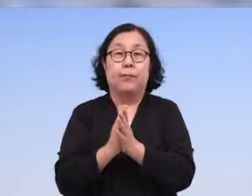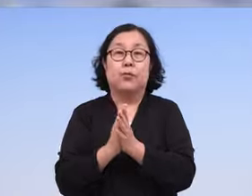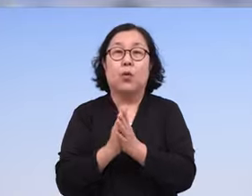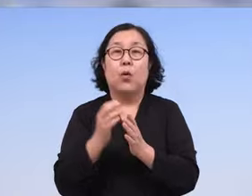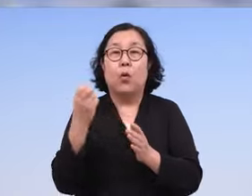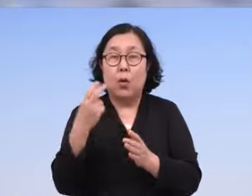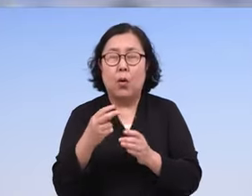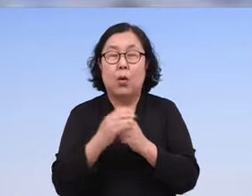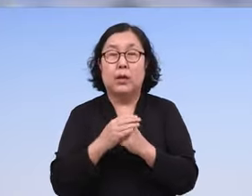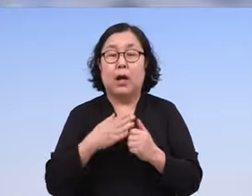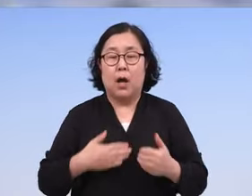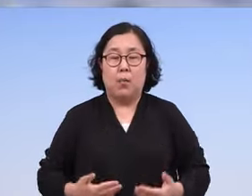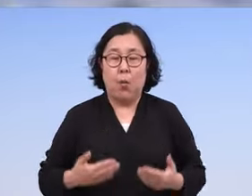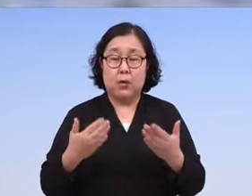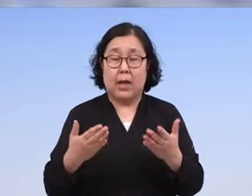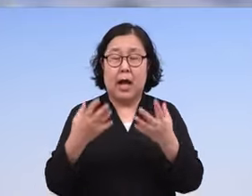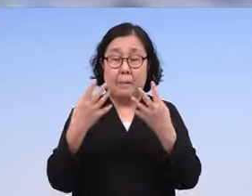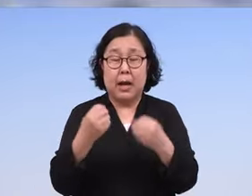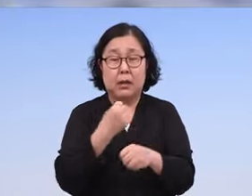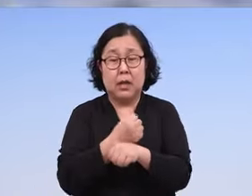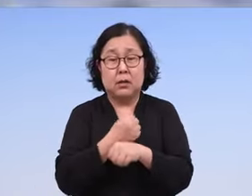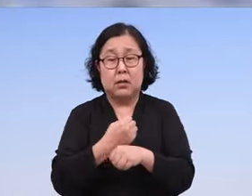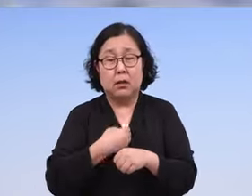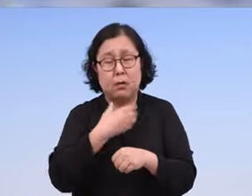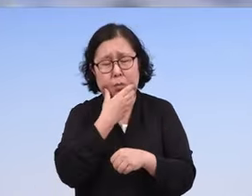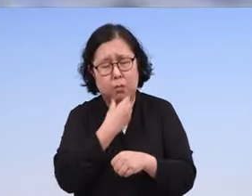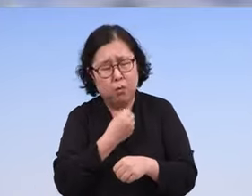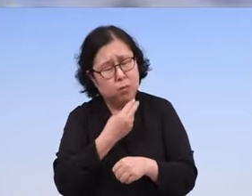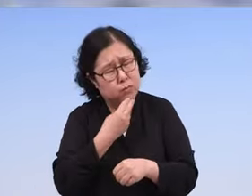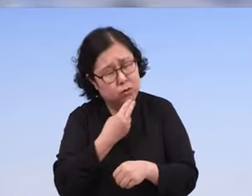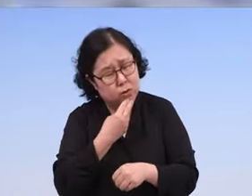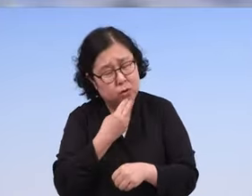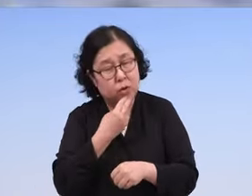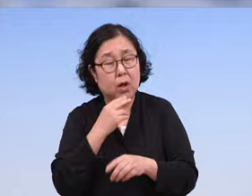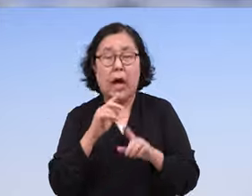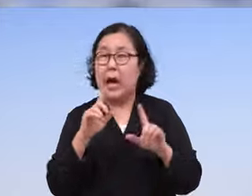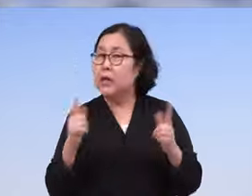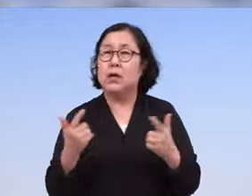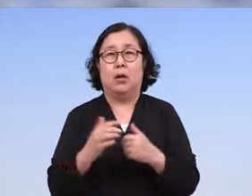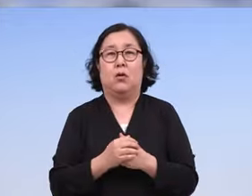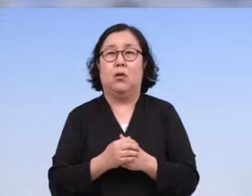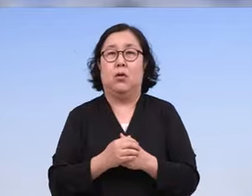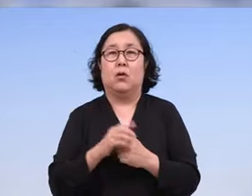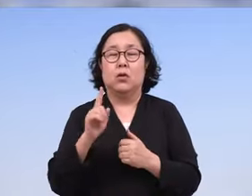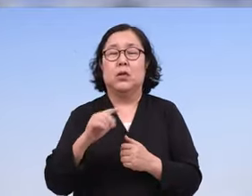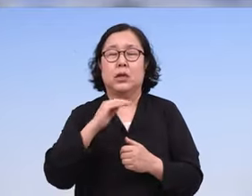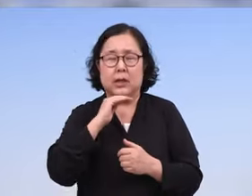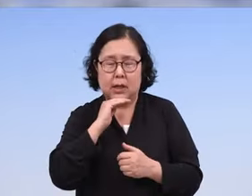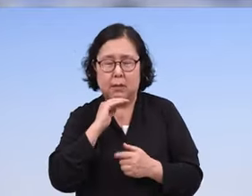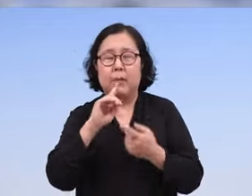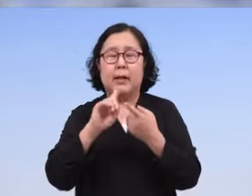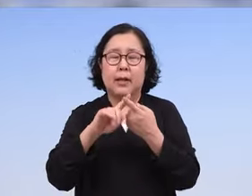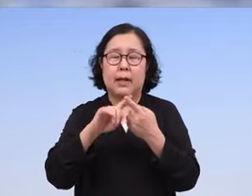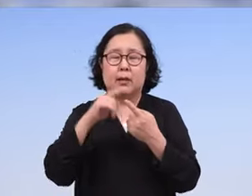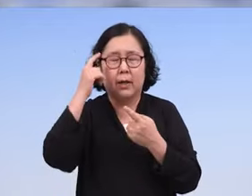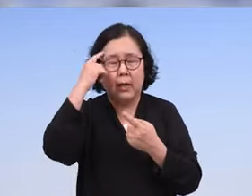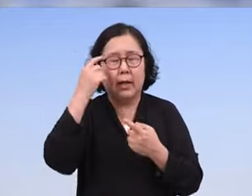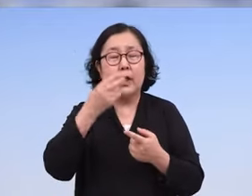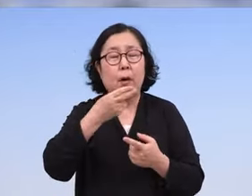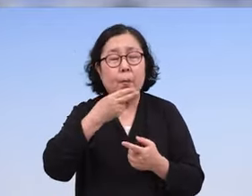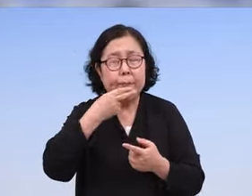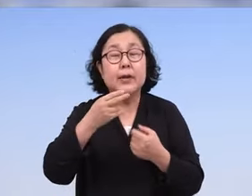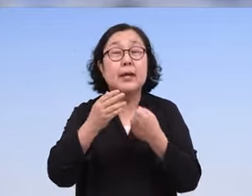이렇게 봉사를 많이 했는데 왜 복이 없지? 이게 기다림의 문제를 모르셔서